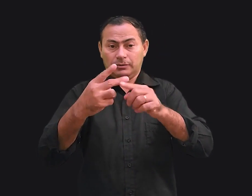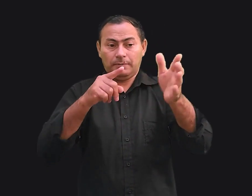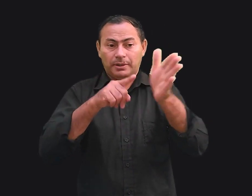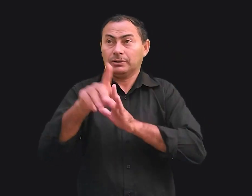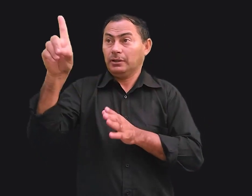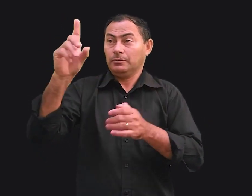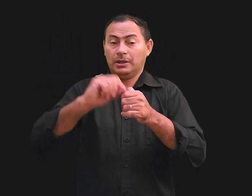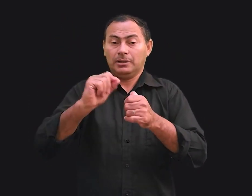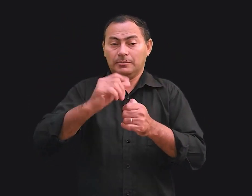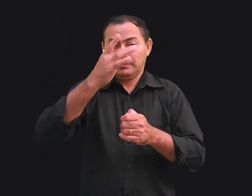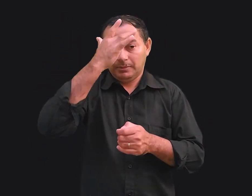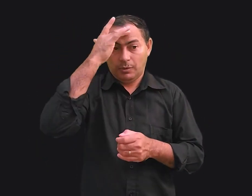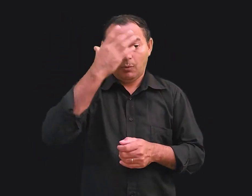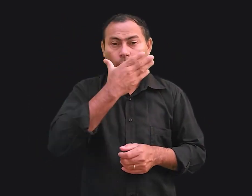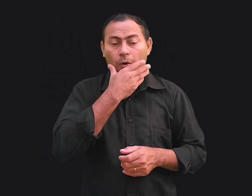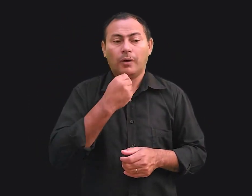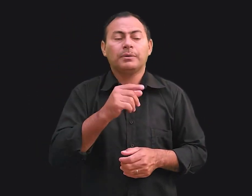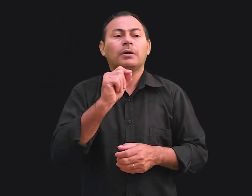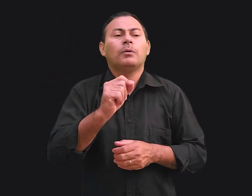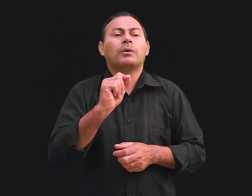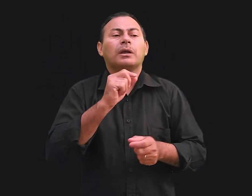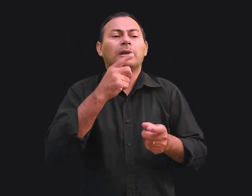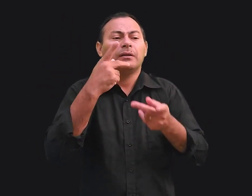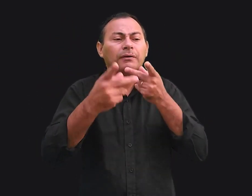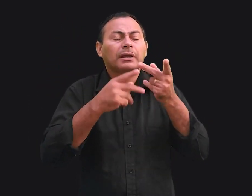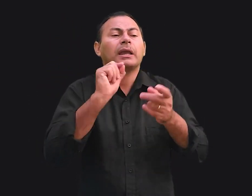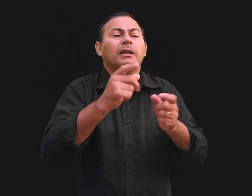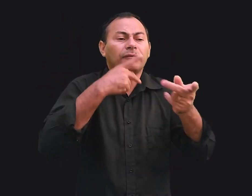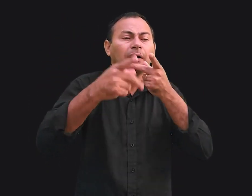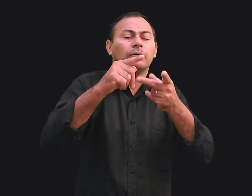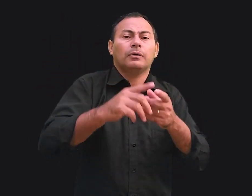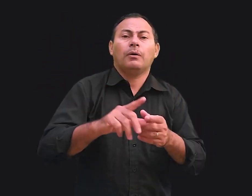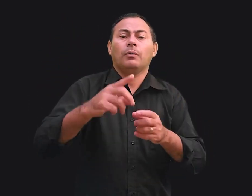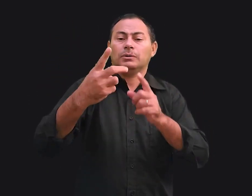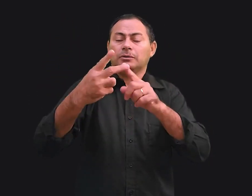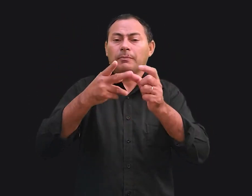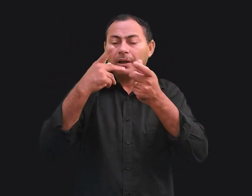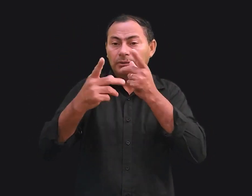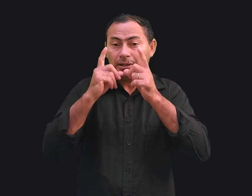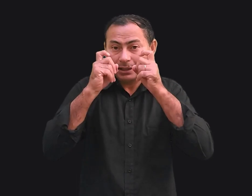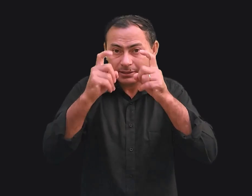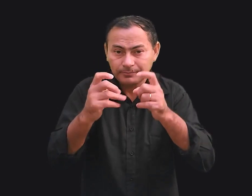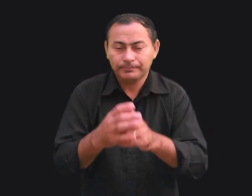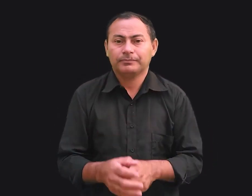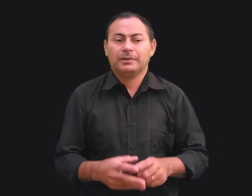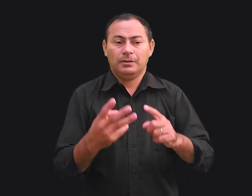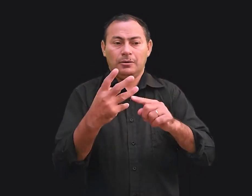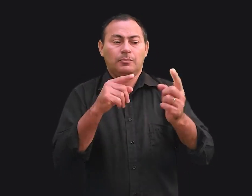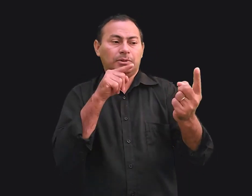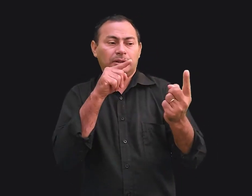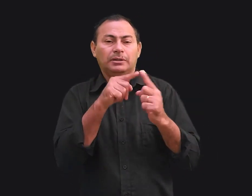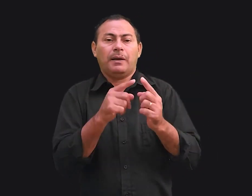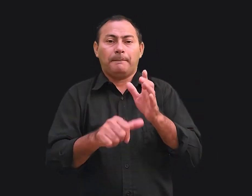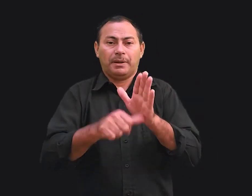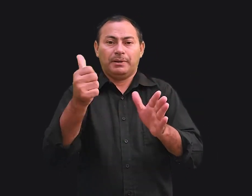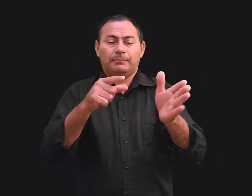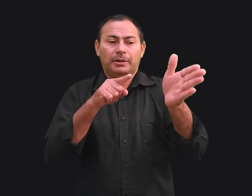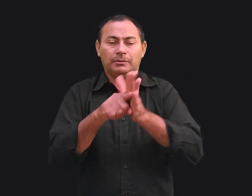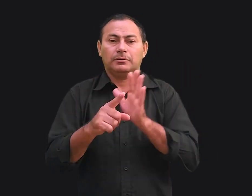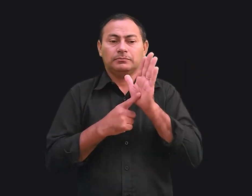que Deus faz ao homem é, quem lhe disse? Outra pergunta interessante. O propósito da primeira pergunta é mostrar